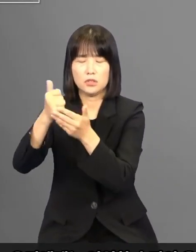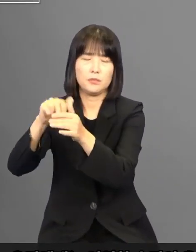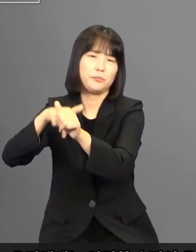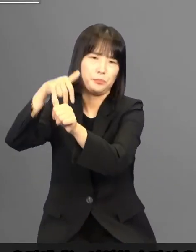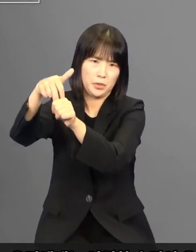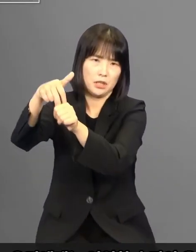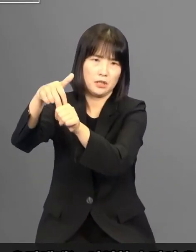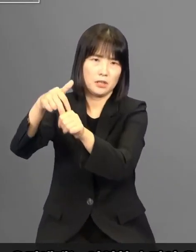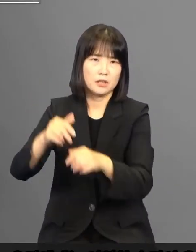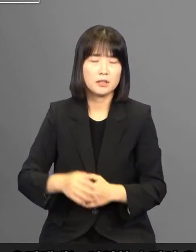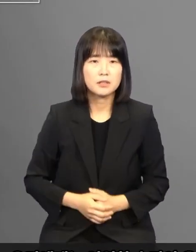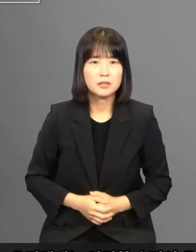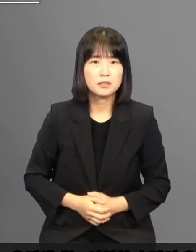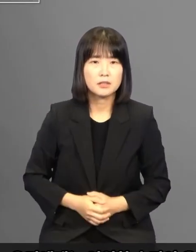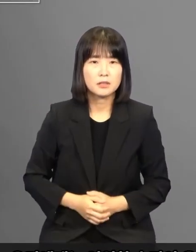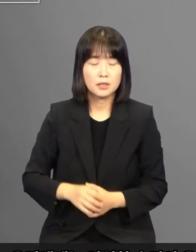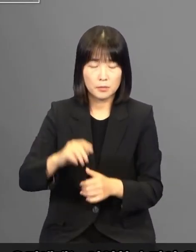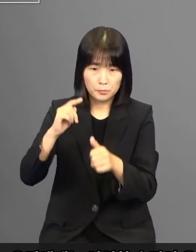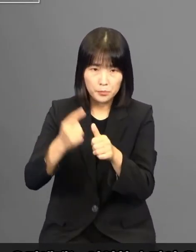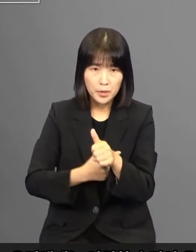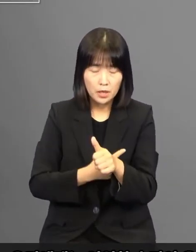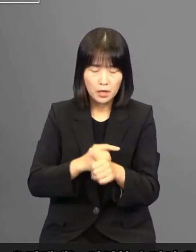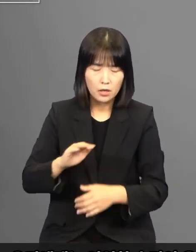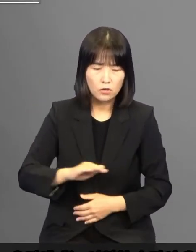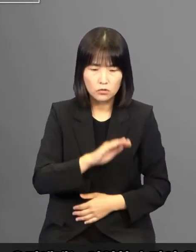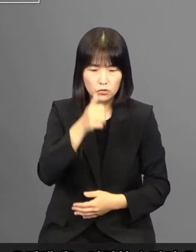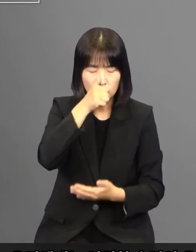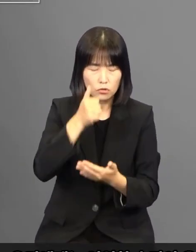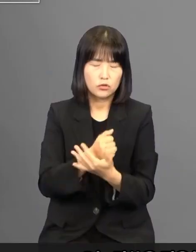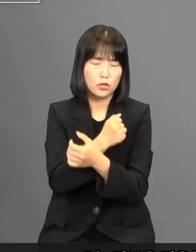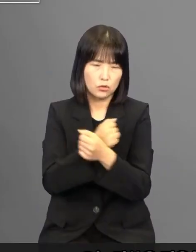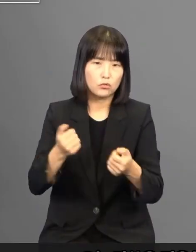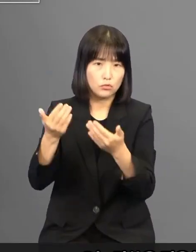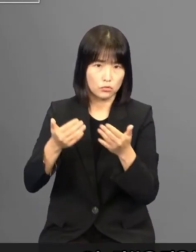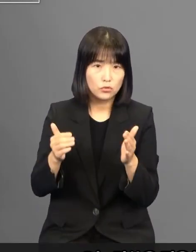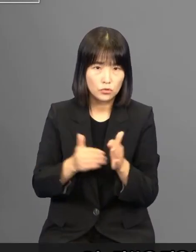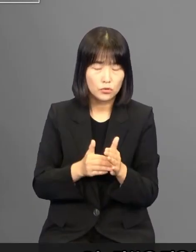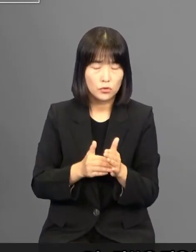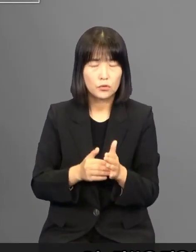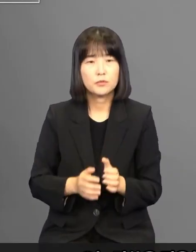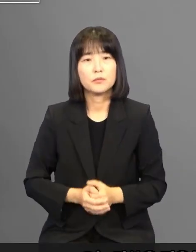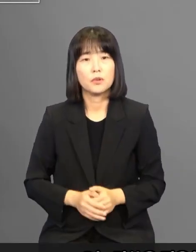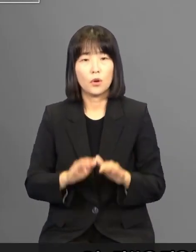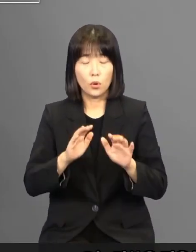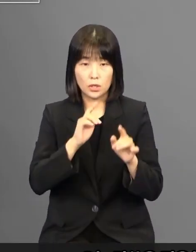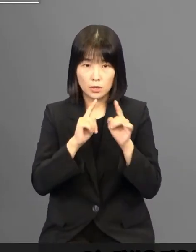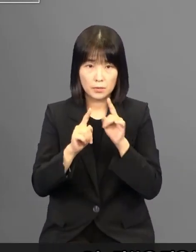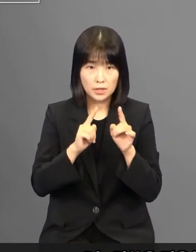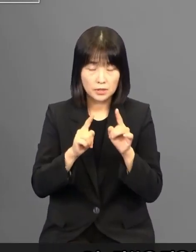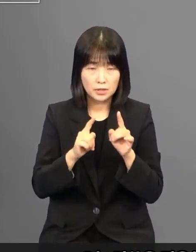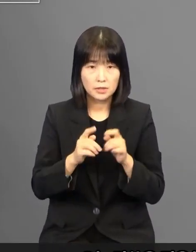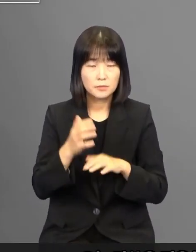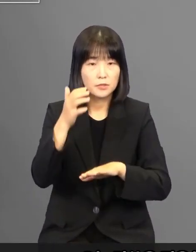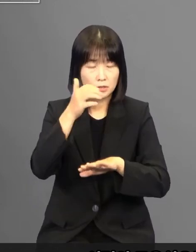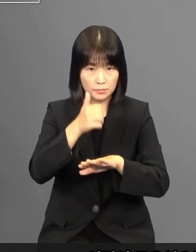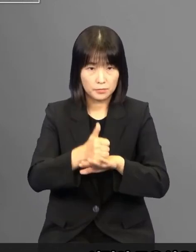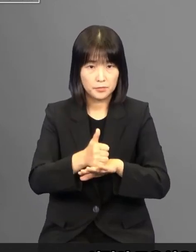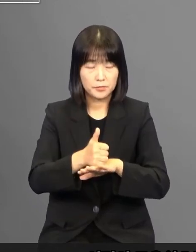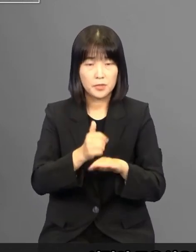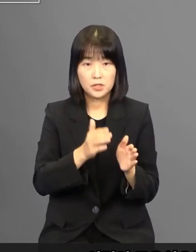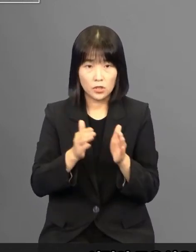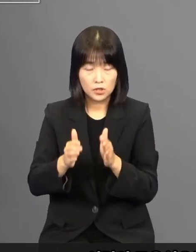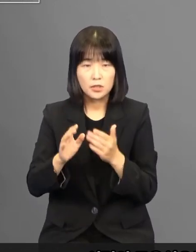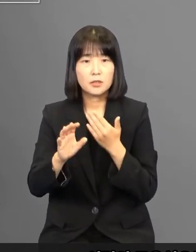영원한 속죄의 은혜와 생명이 주어지게 되었다는 거예요. 자, 오늘 말씀을 적용하면, 자, 우리가 뭘 해야 되느냐?